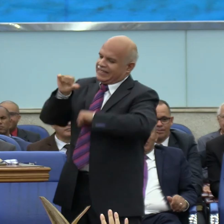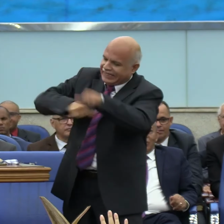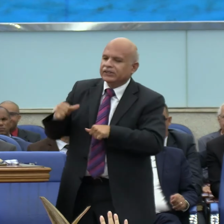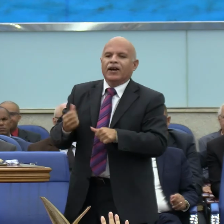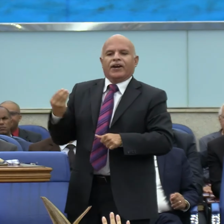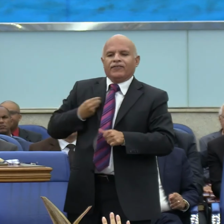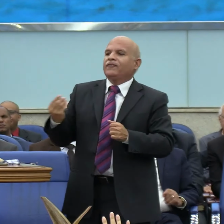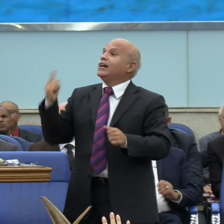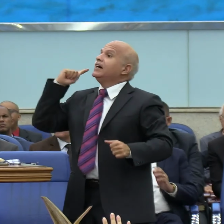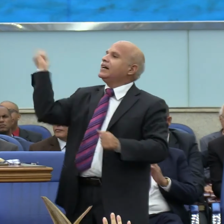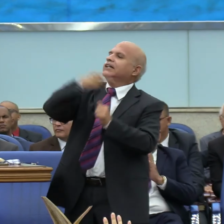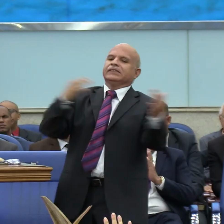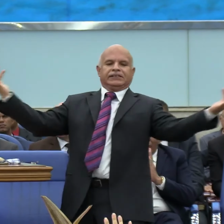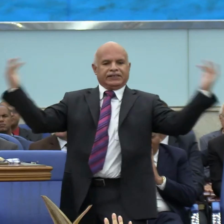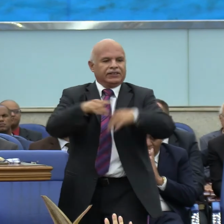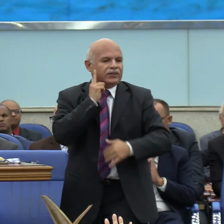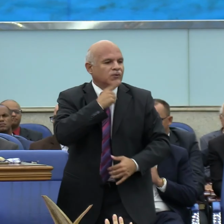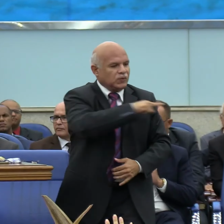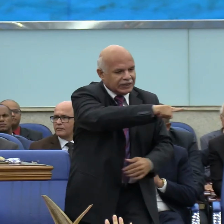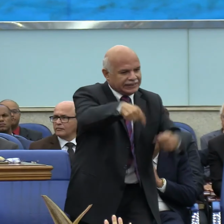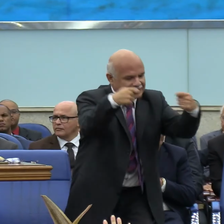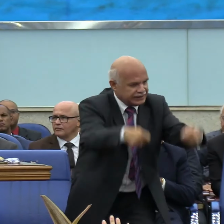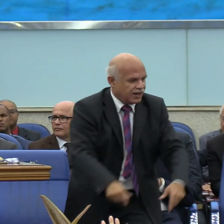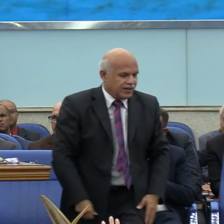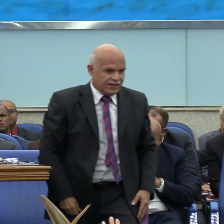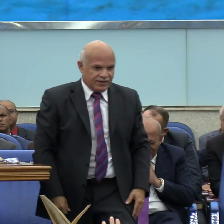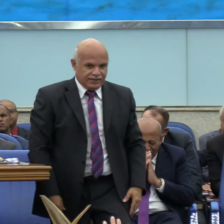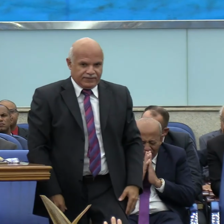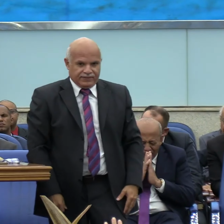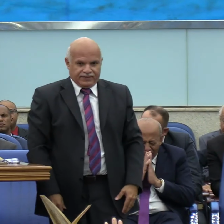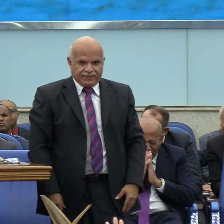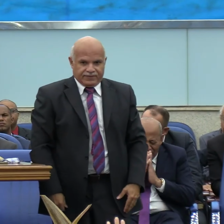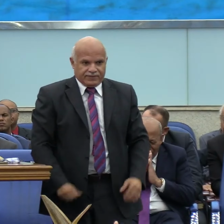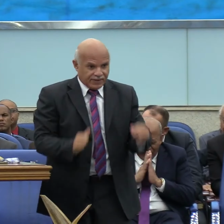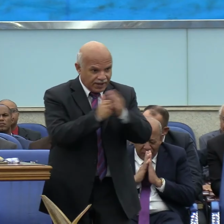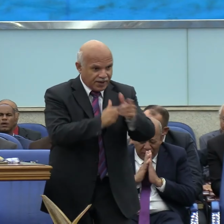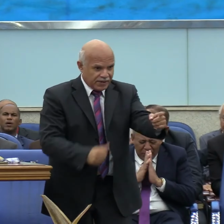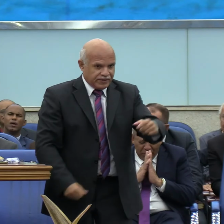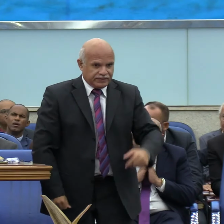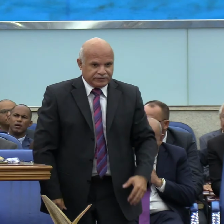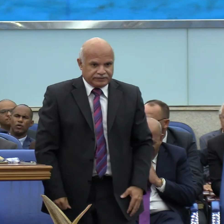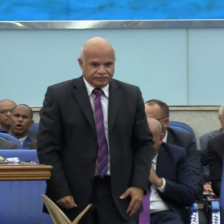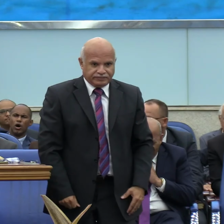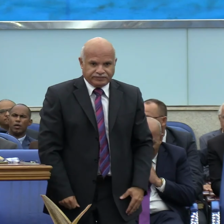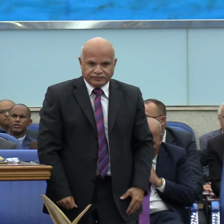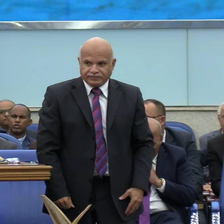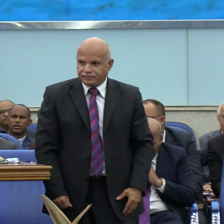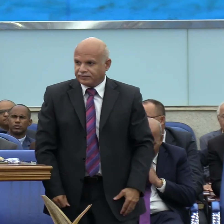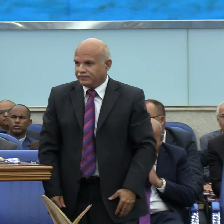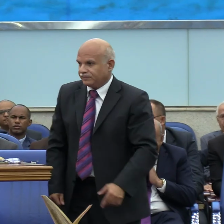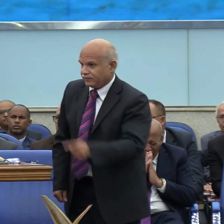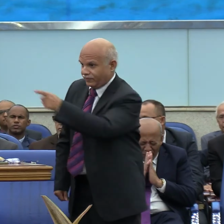levar a salvação, levar a transformação. Muitos surdos virão para essa casa. Amém?